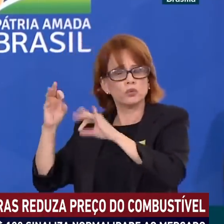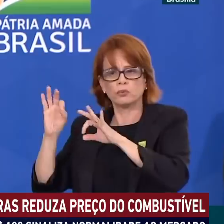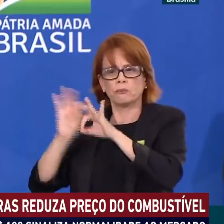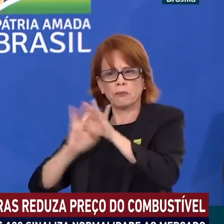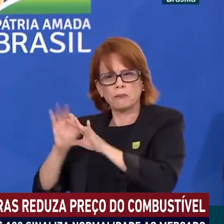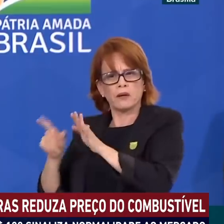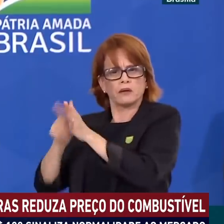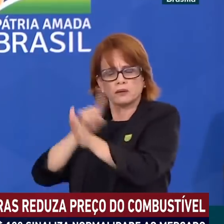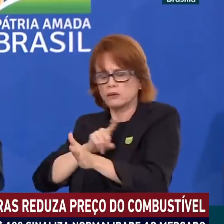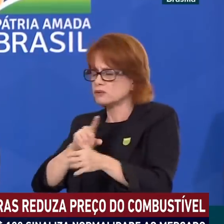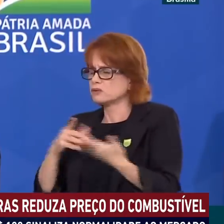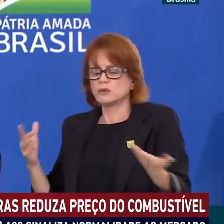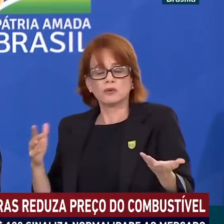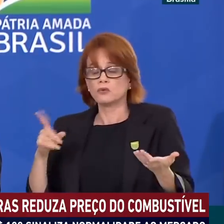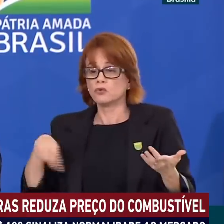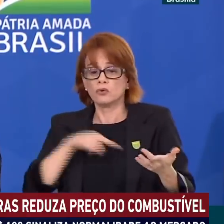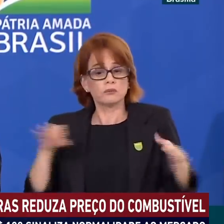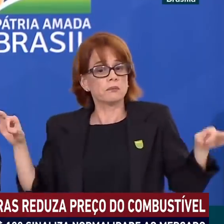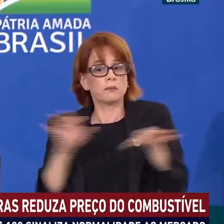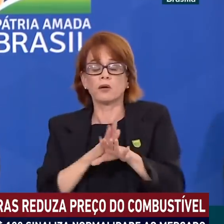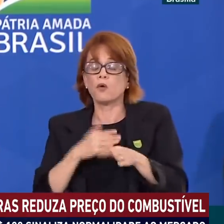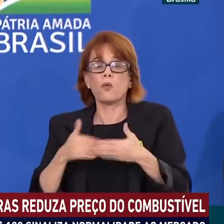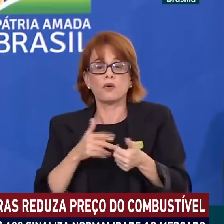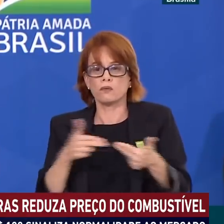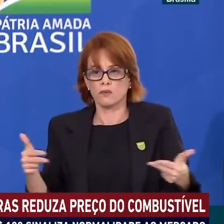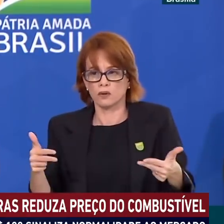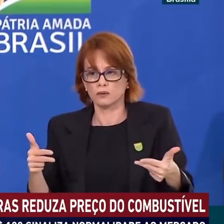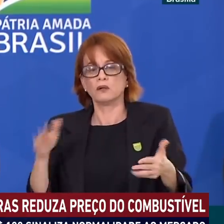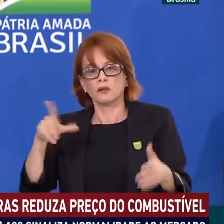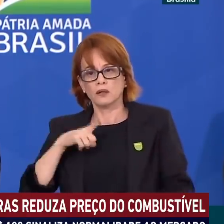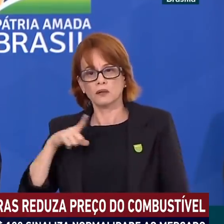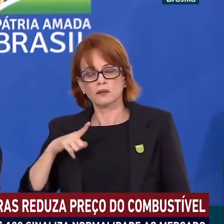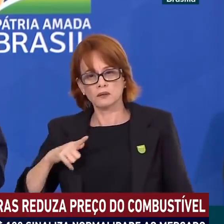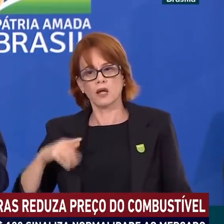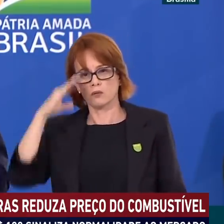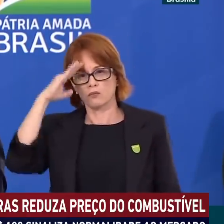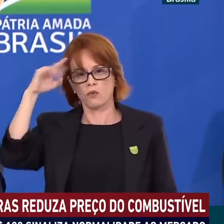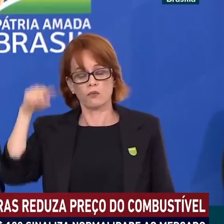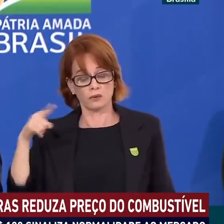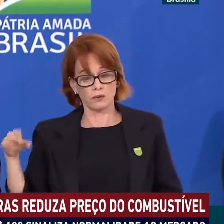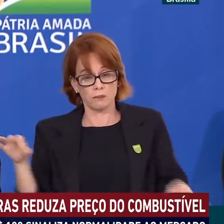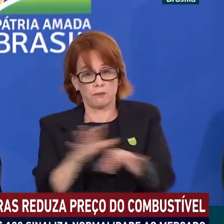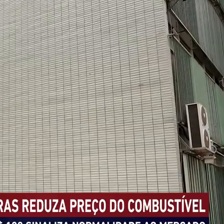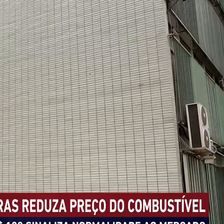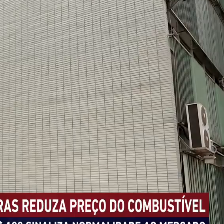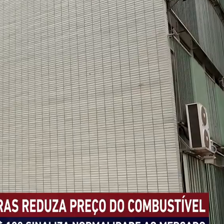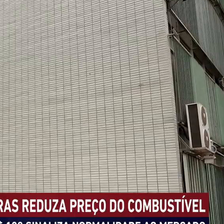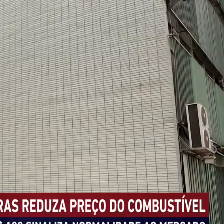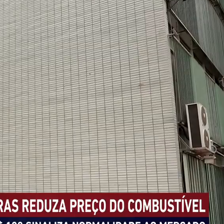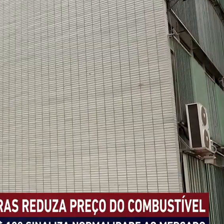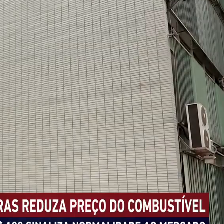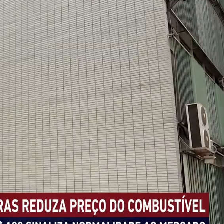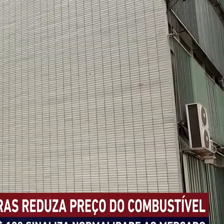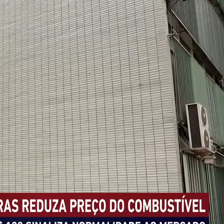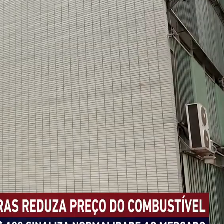temos o exceção ao teto se for preciso tão preparado para qualquer guerra e nós temos um comandante que é determinado nós temos aqui preparada para o combate o